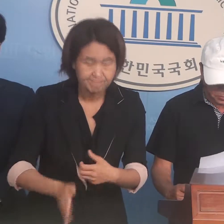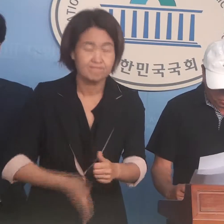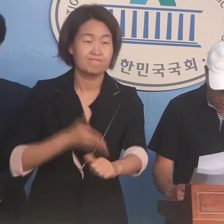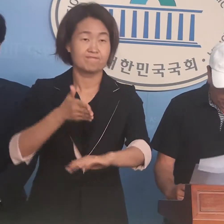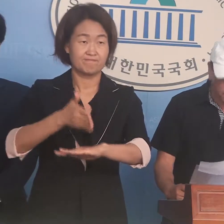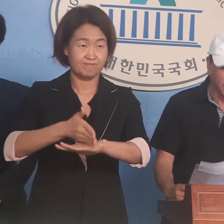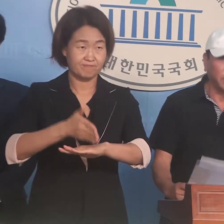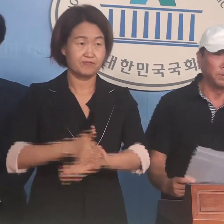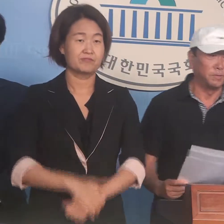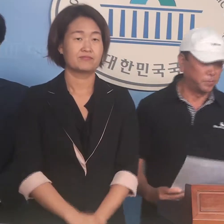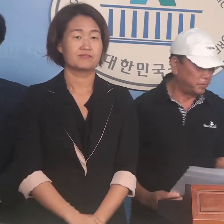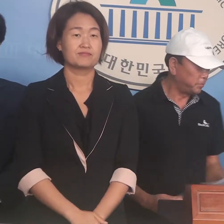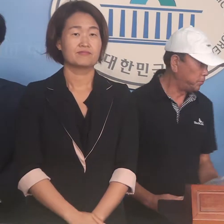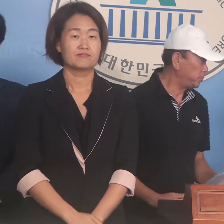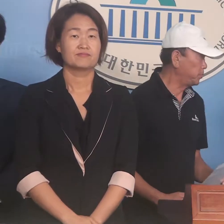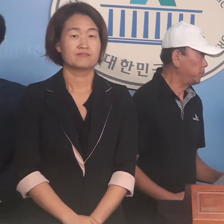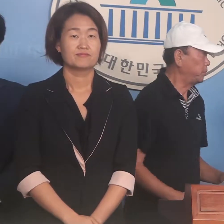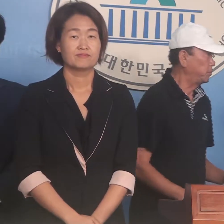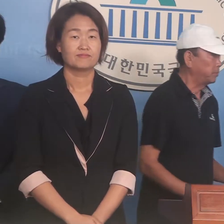감사합니다.